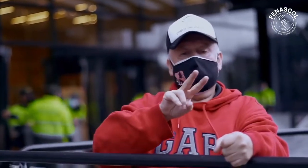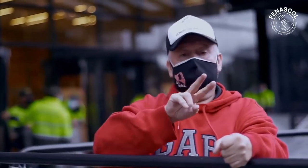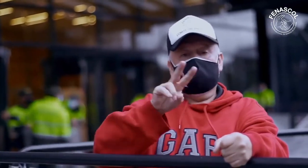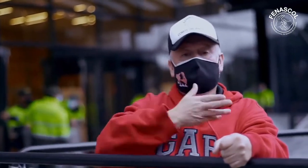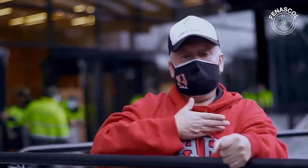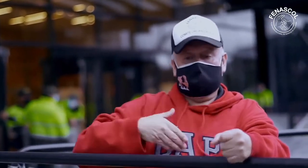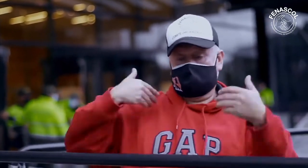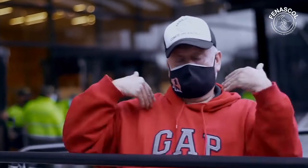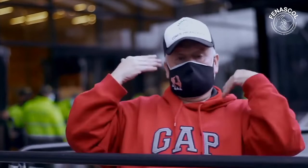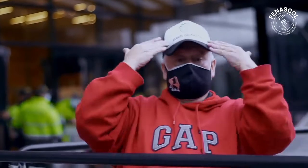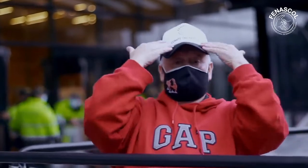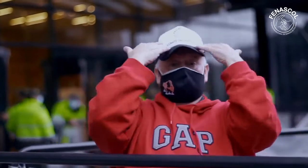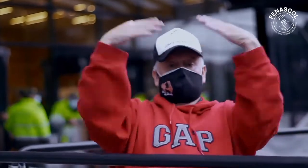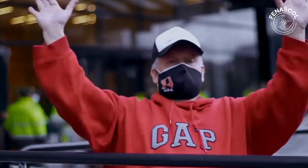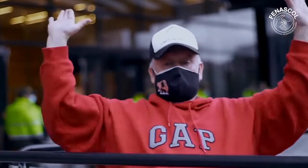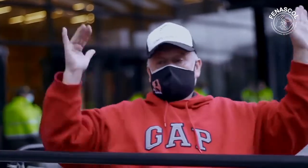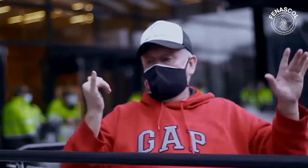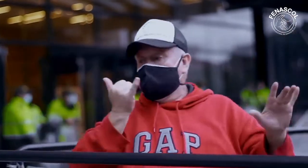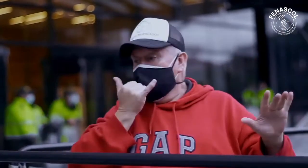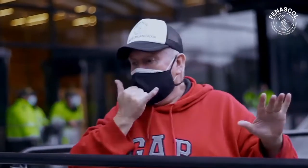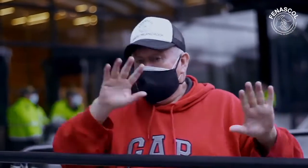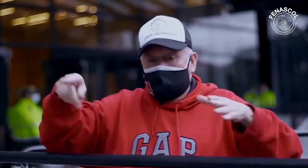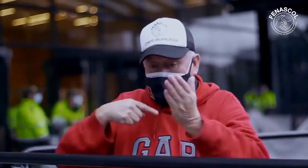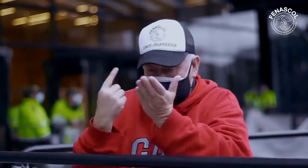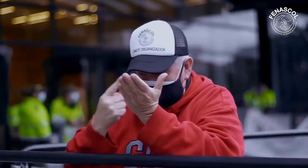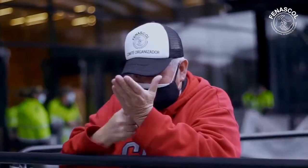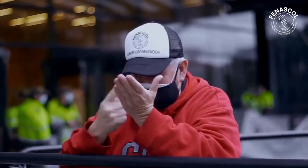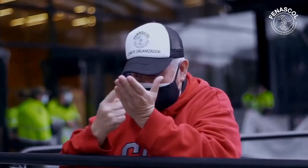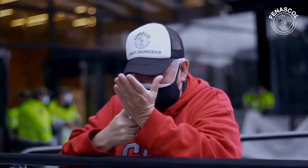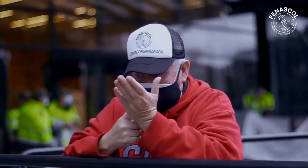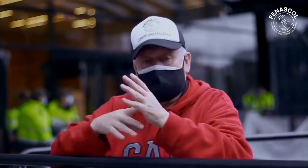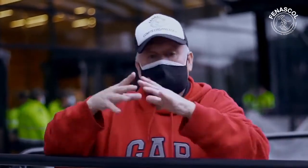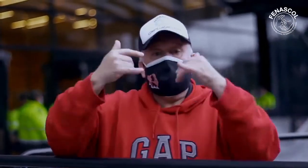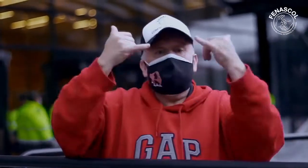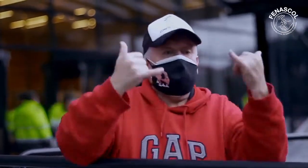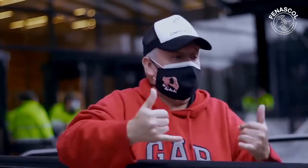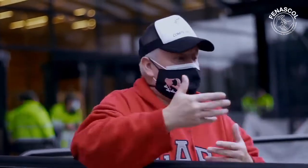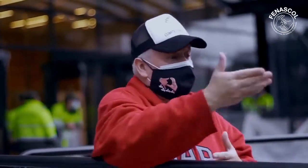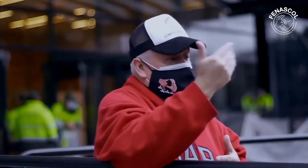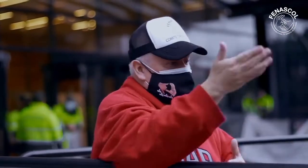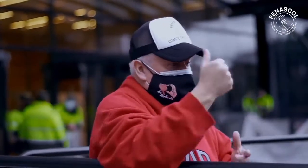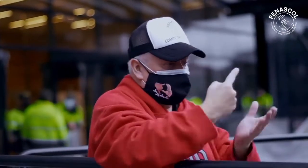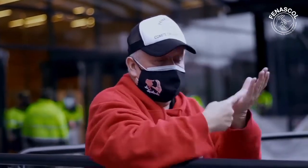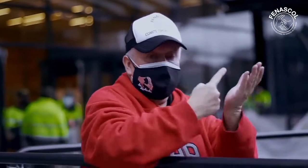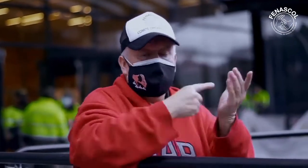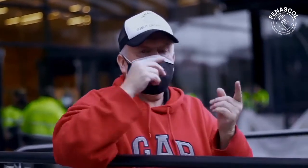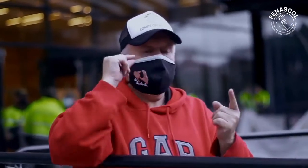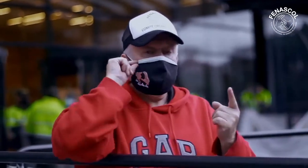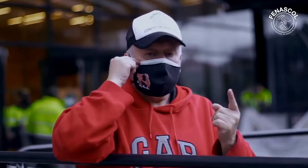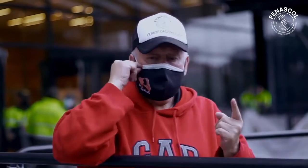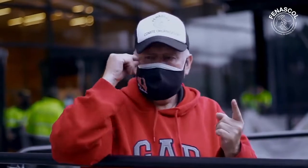Hasta que la viceministra dijo, no tenía ni idea de toda esta situación. Se llevaron